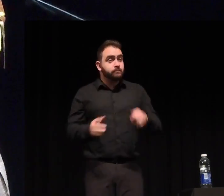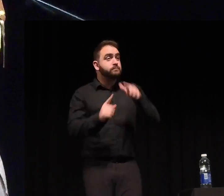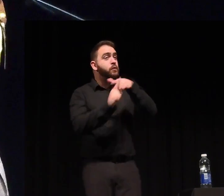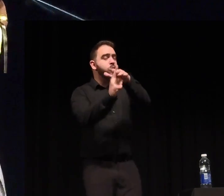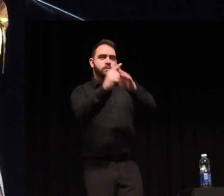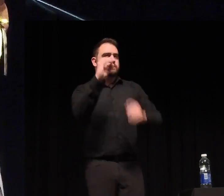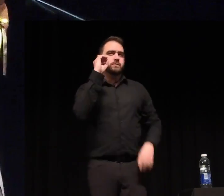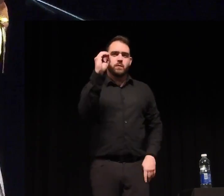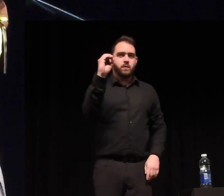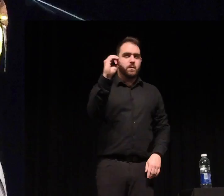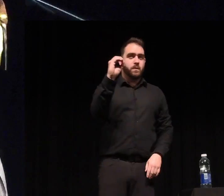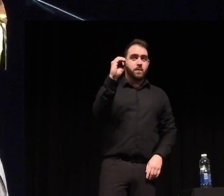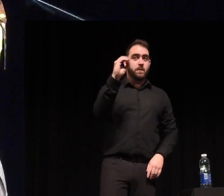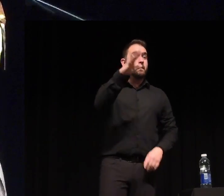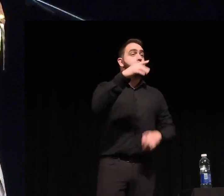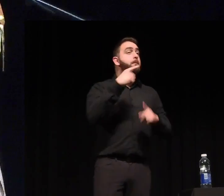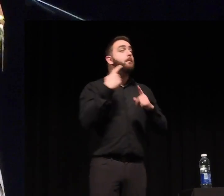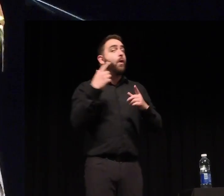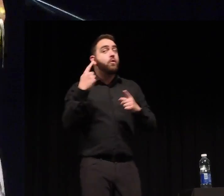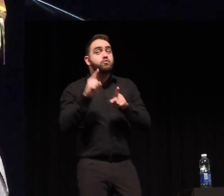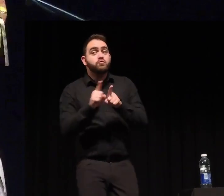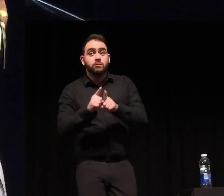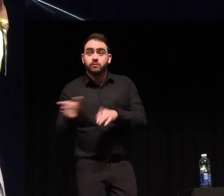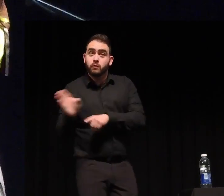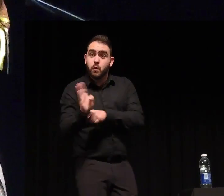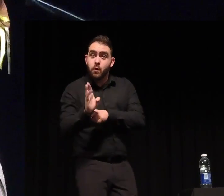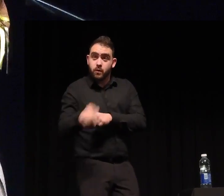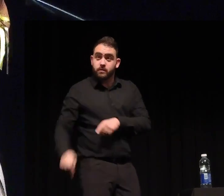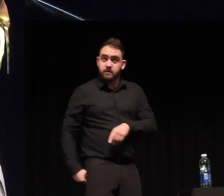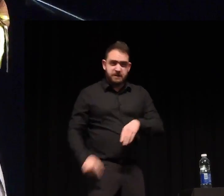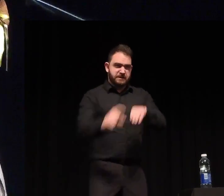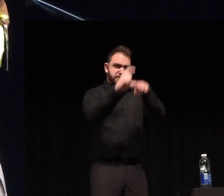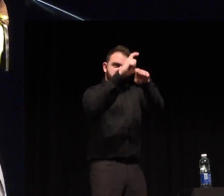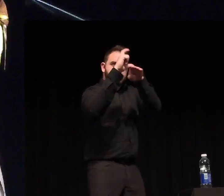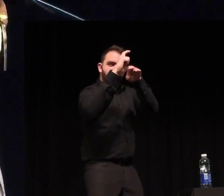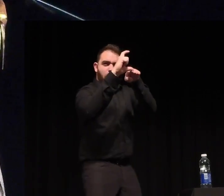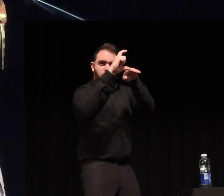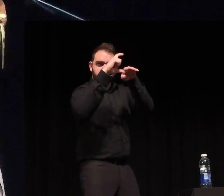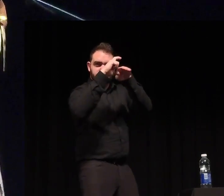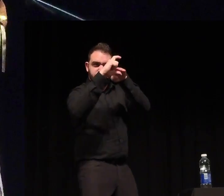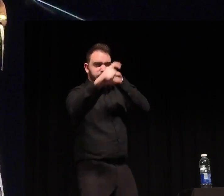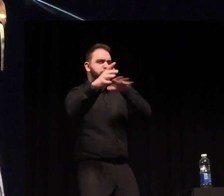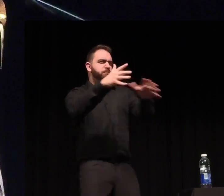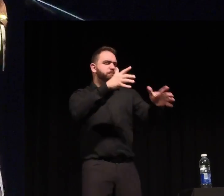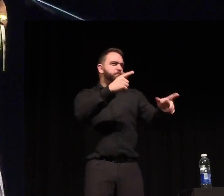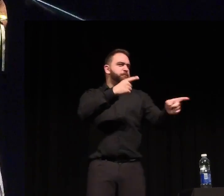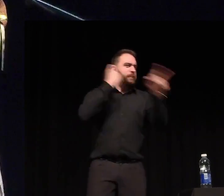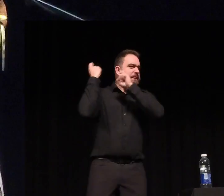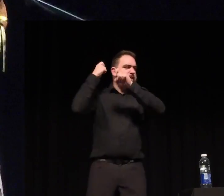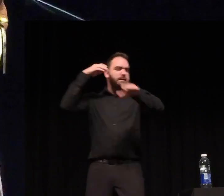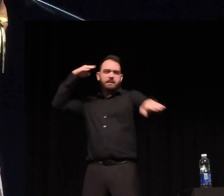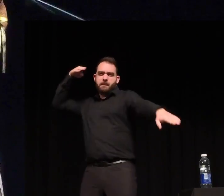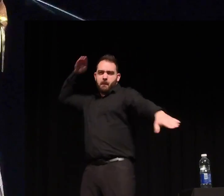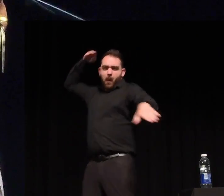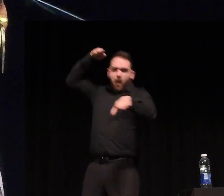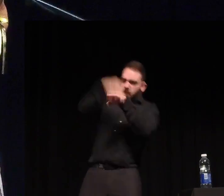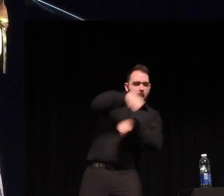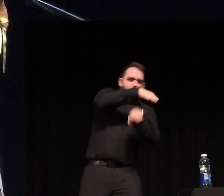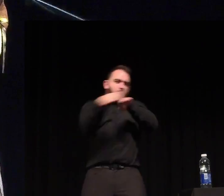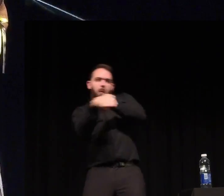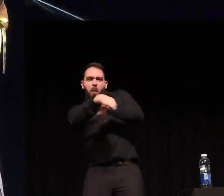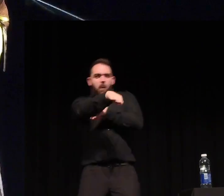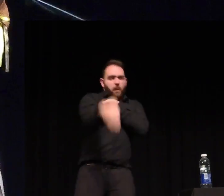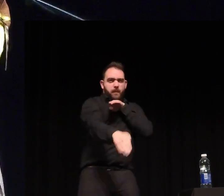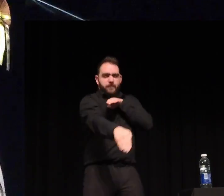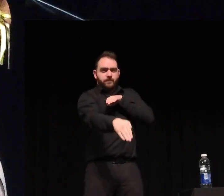plus, sa queue étant tellement épaisse, il est allé encore plus vite. Alors, il est retourné une deuxième fois, puis une troisième fois, puis une quatrième fois, puis une